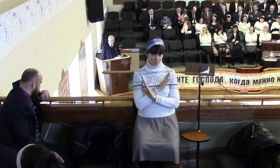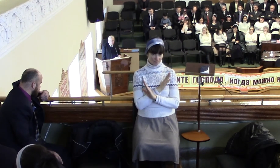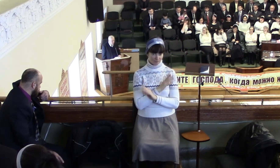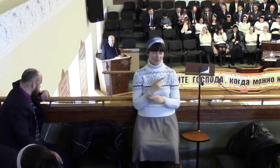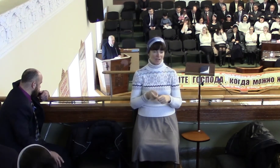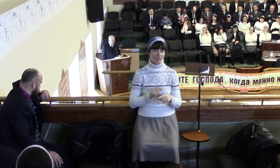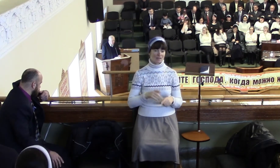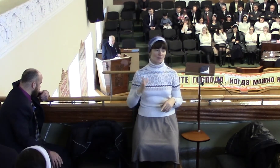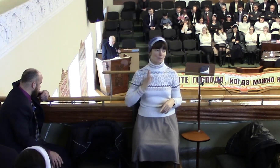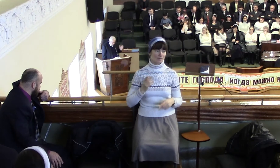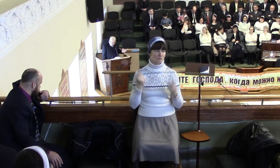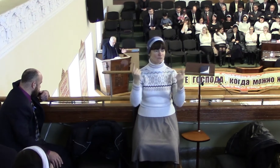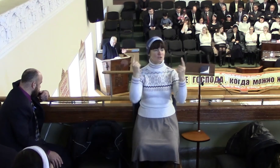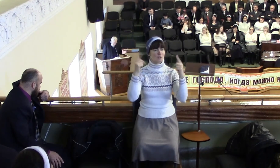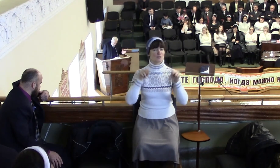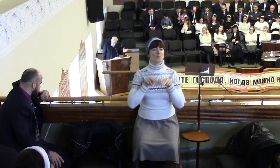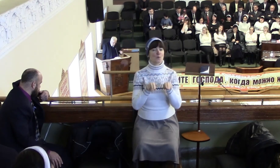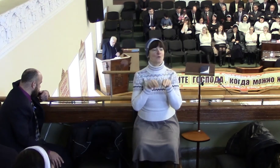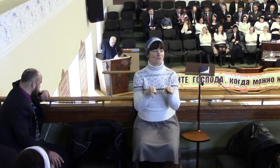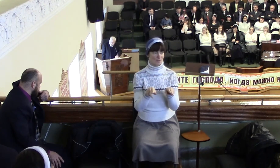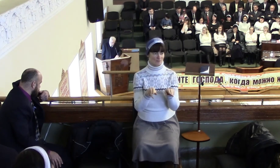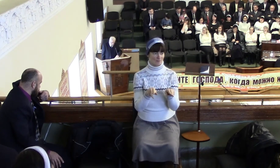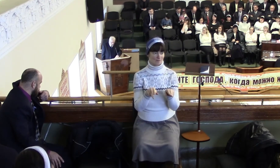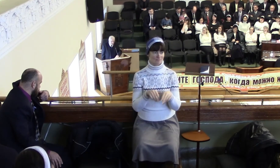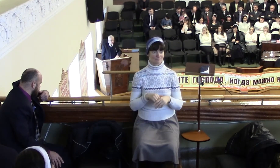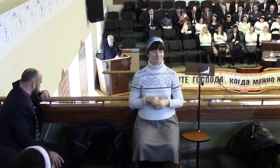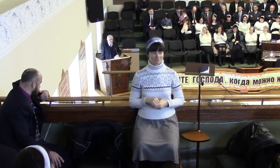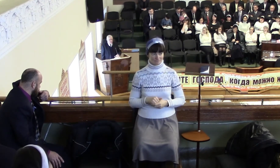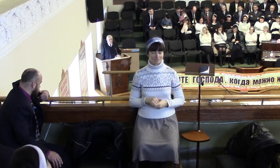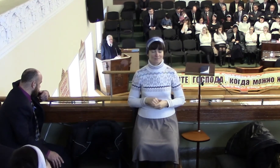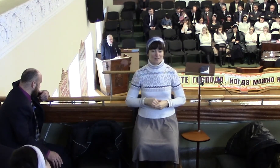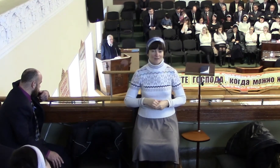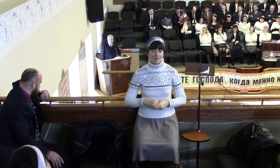Олимпийском стадионе. Мы недавно просматривали